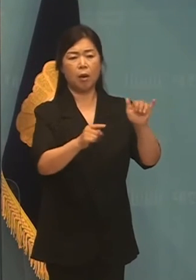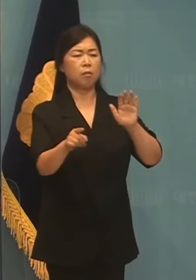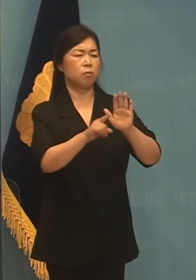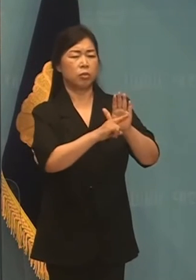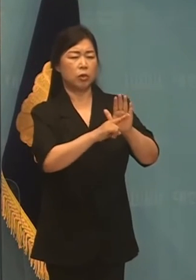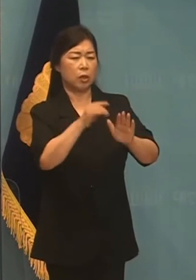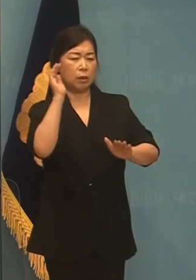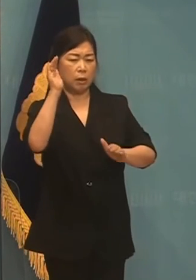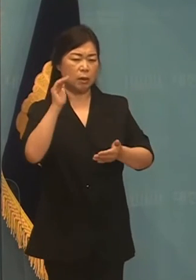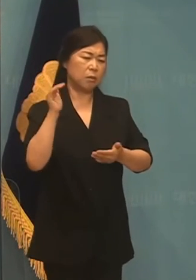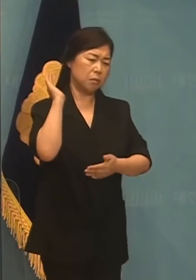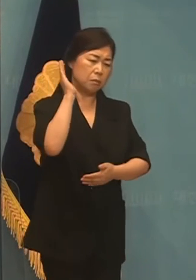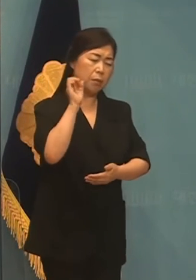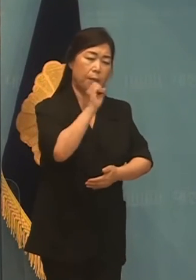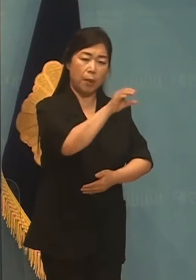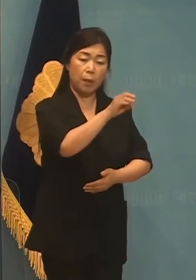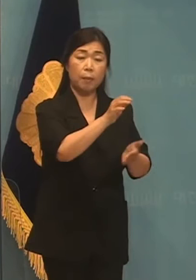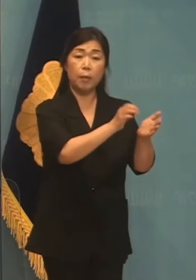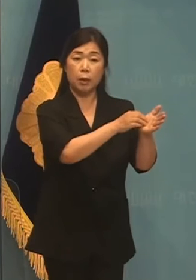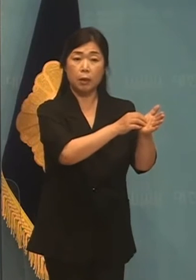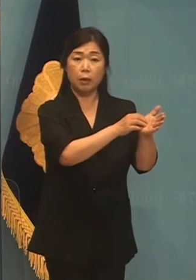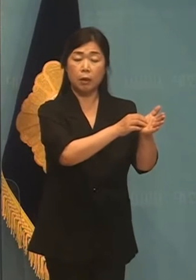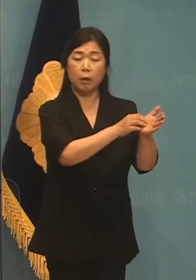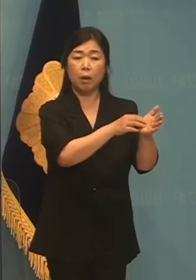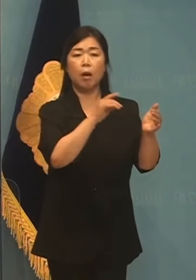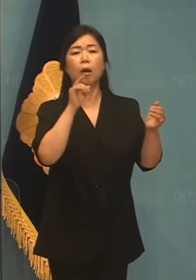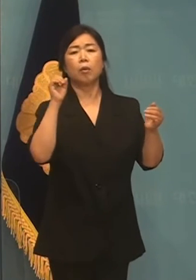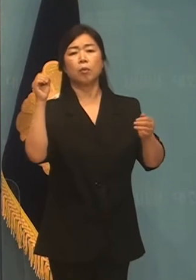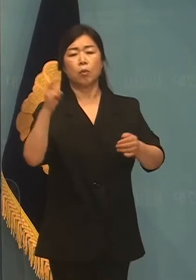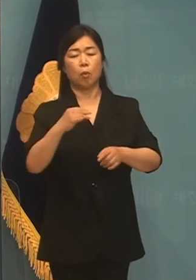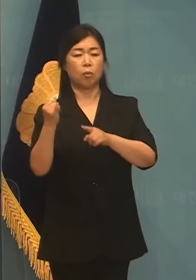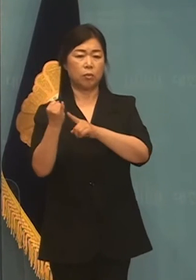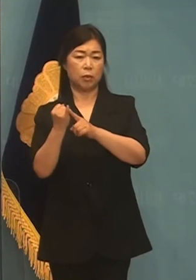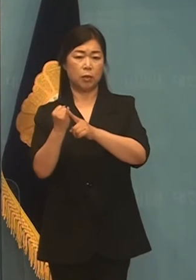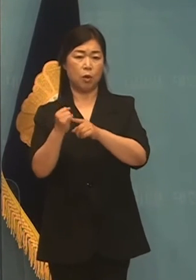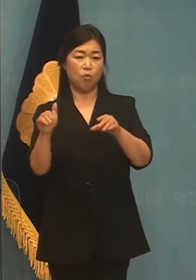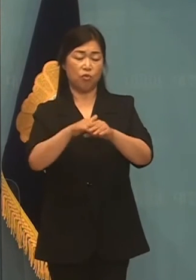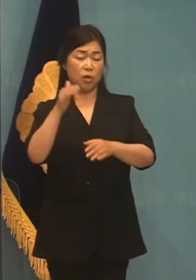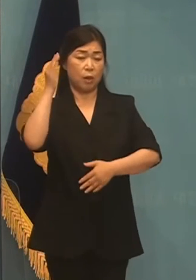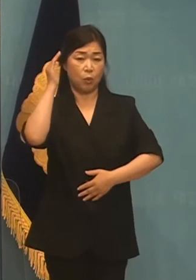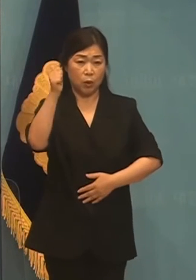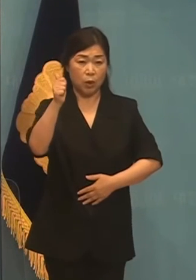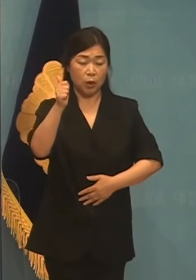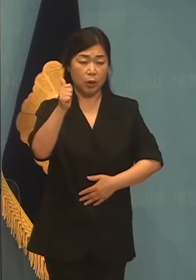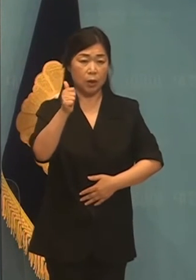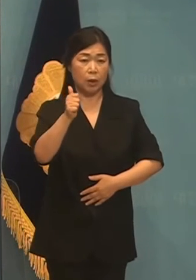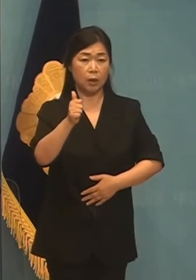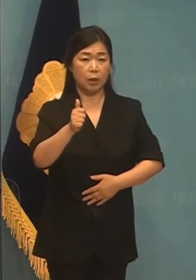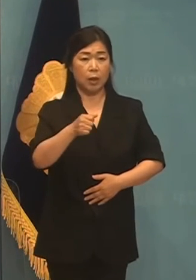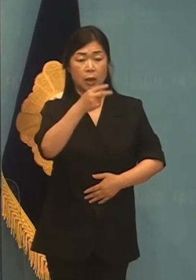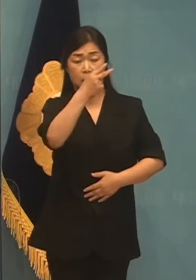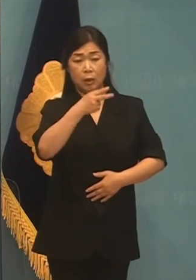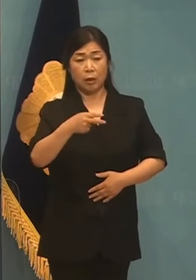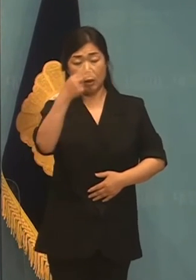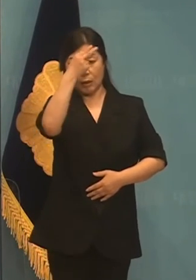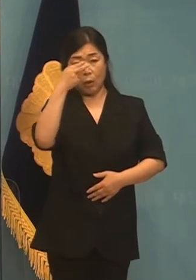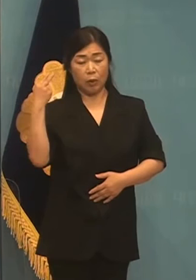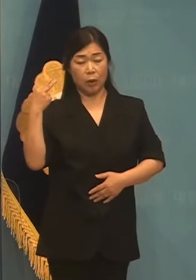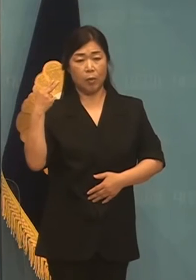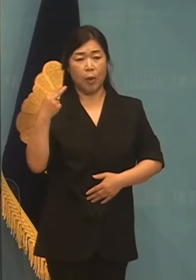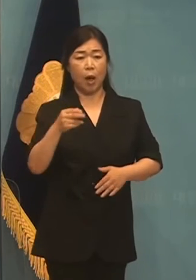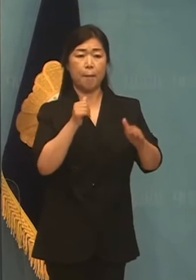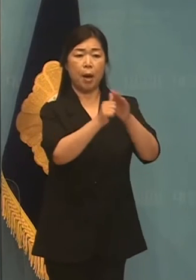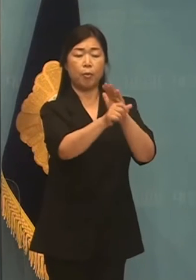전망을 퍼부었습니다. 또 그는 문재인 대통령이 사우디아라비아를